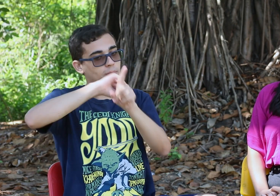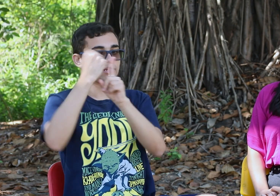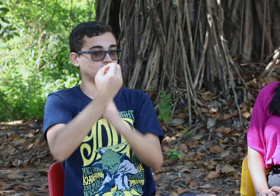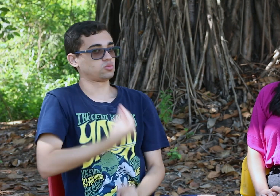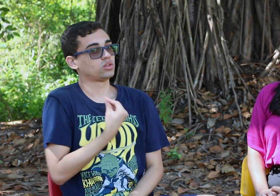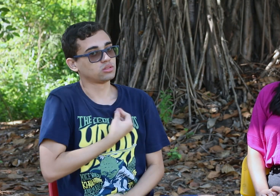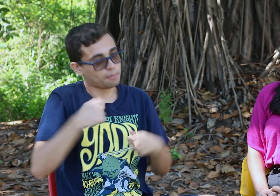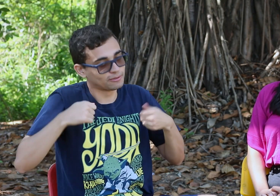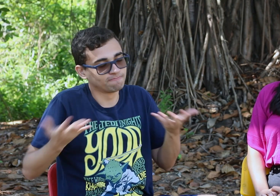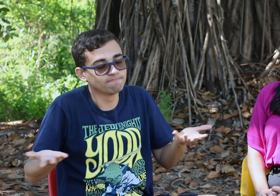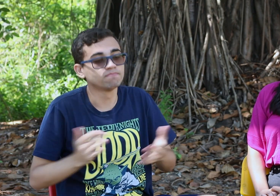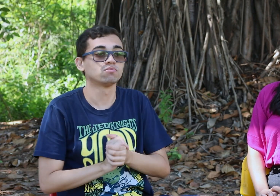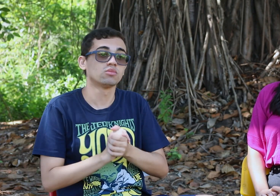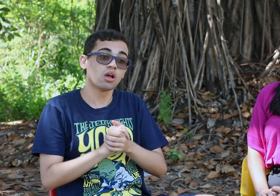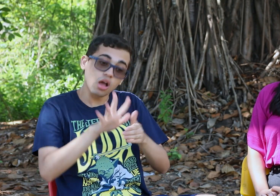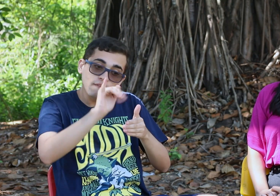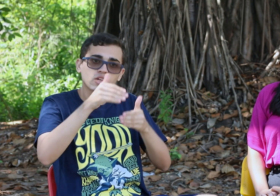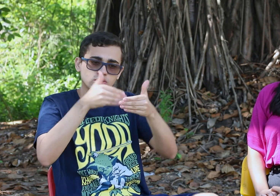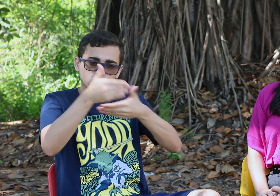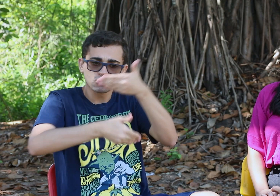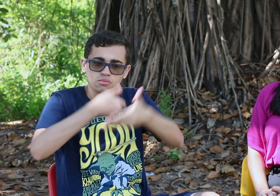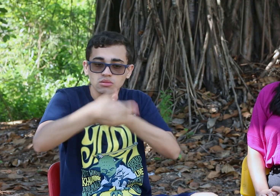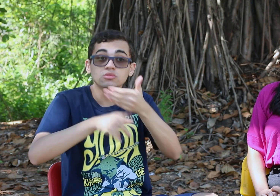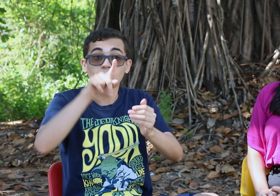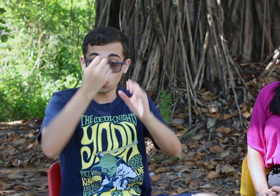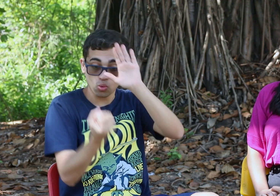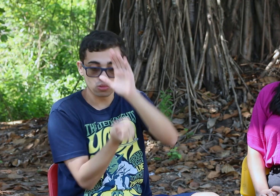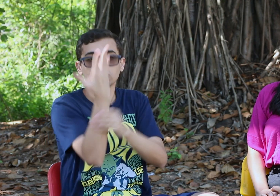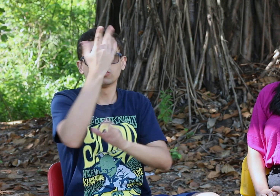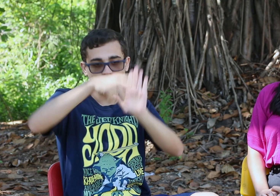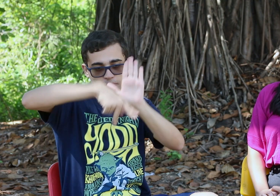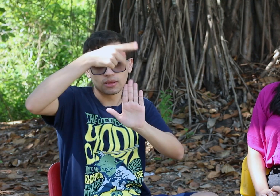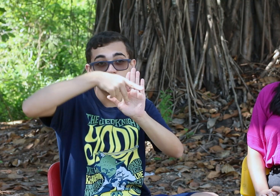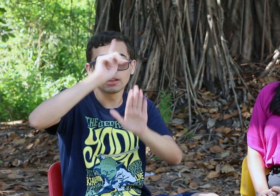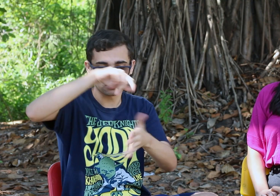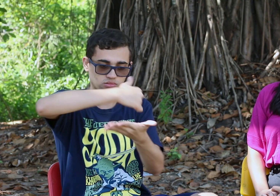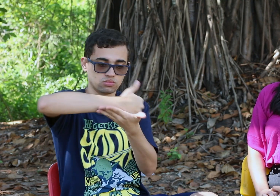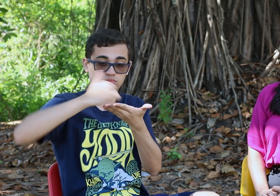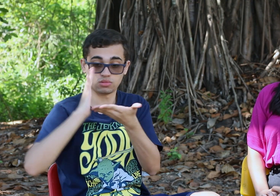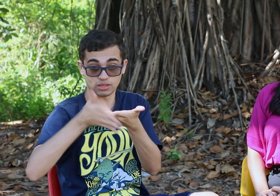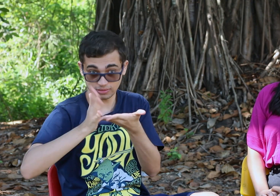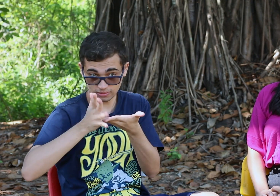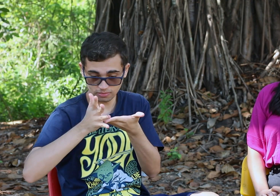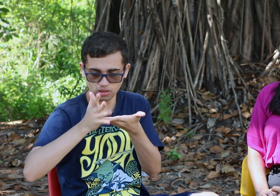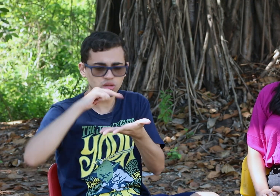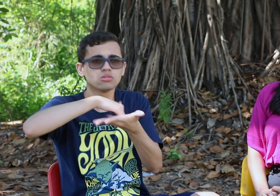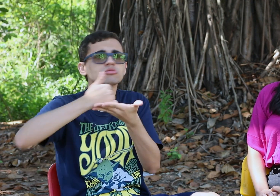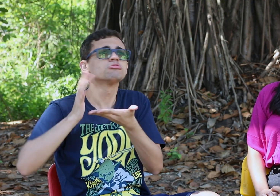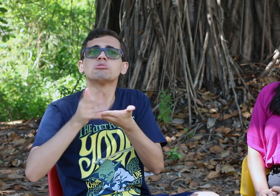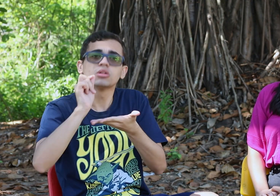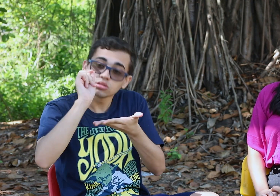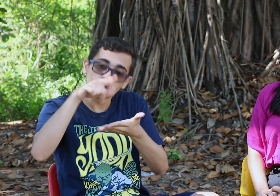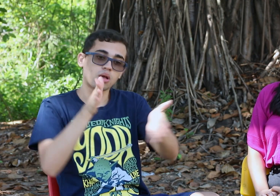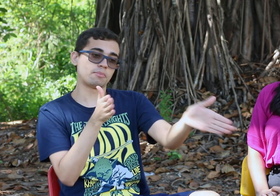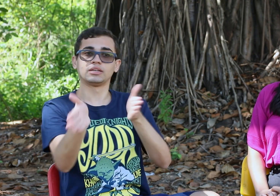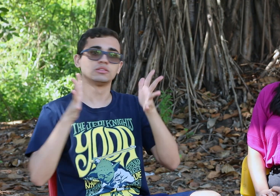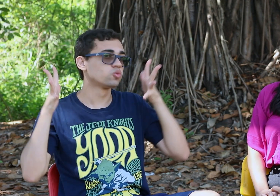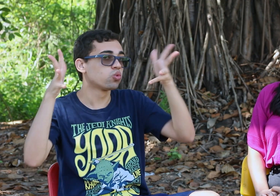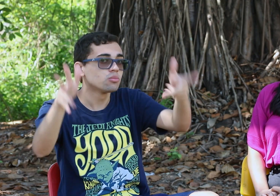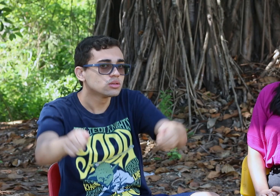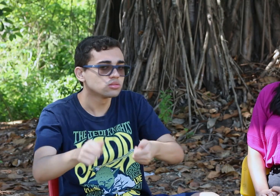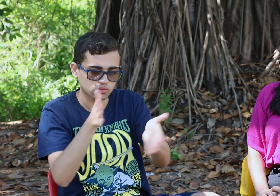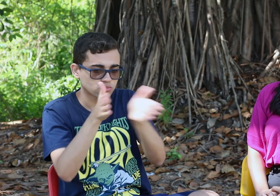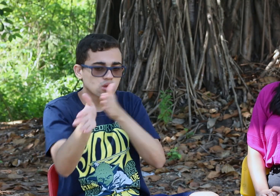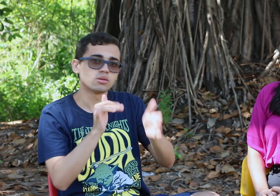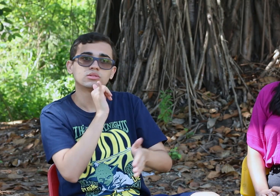sensibilidade que a gente sente. Pensa como que seria uma sociedade assim. Então nós fizemos esse curta e tem o projeto, por exemplo, o Cas Libras. O que é o